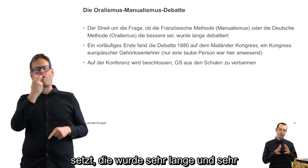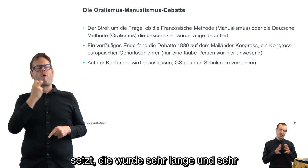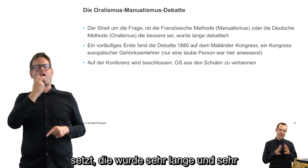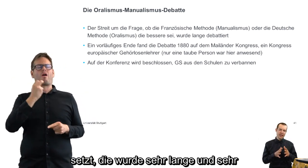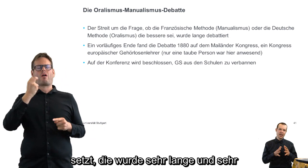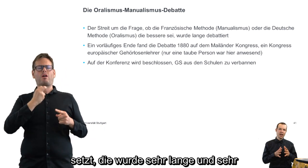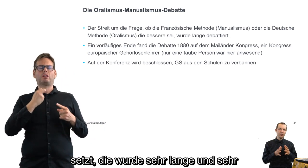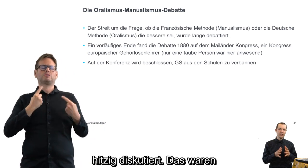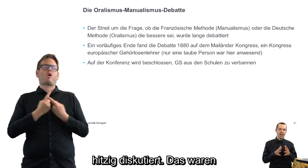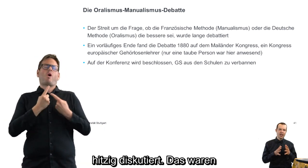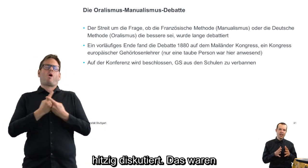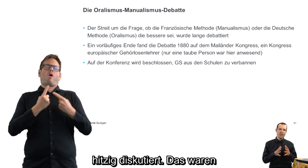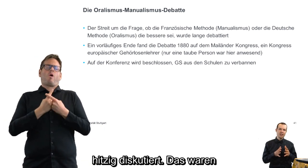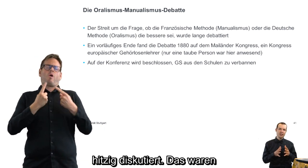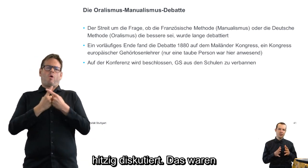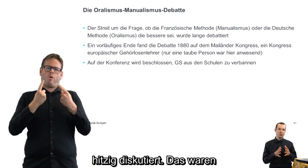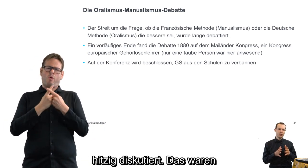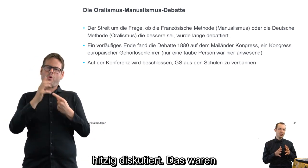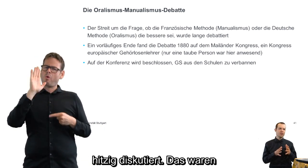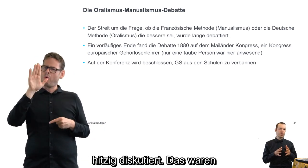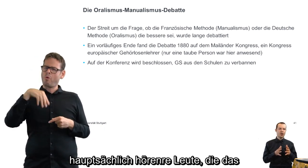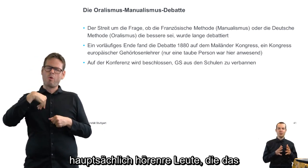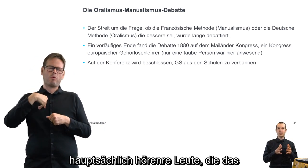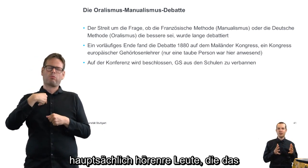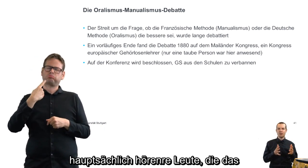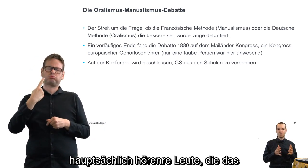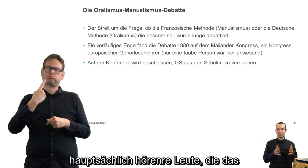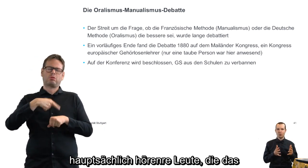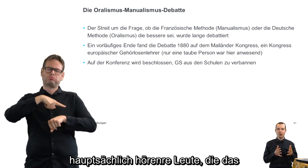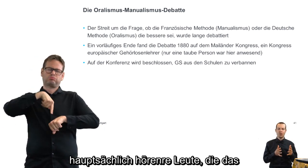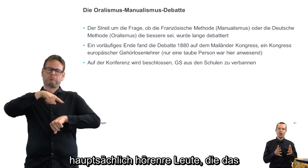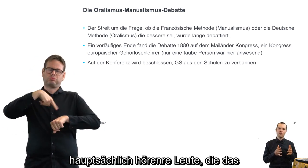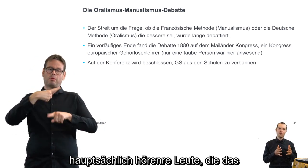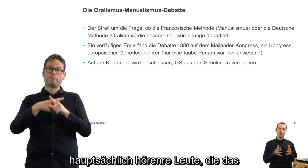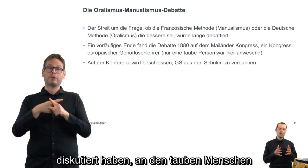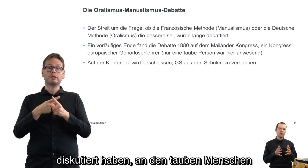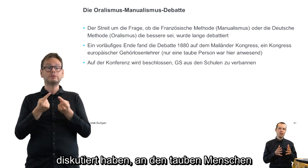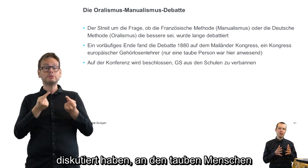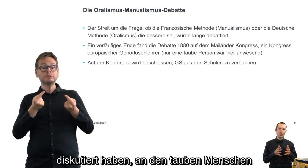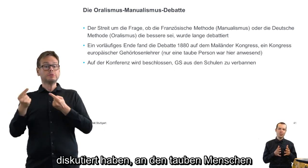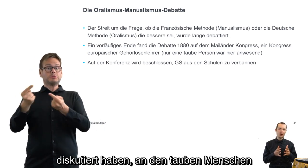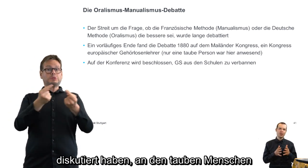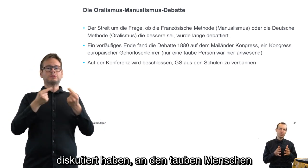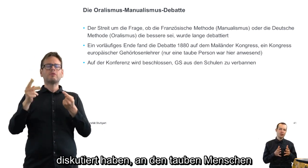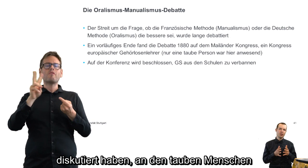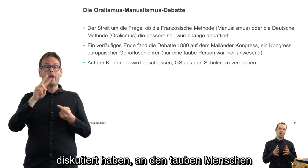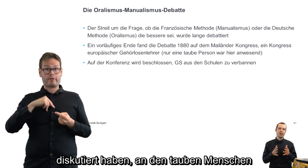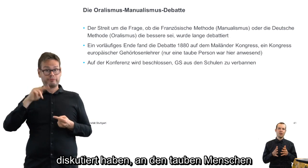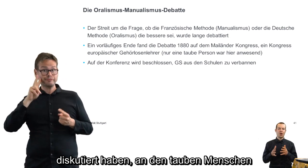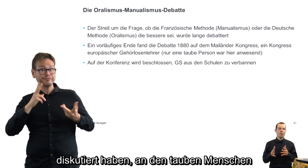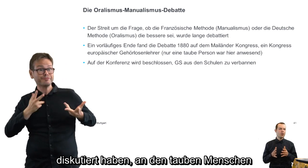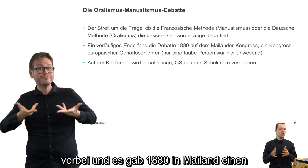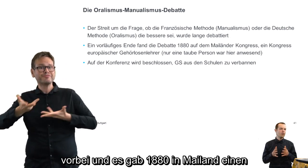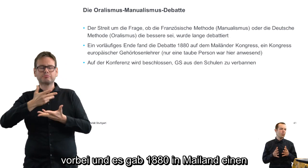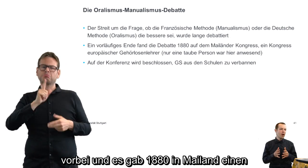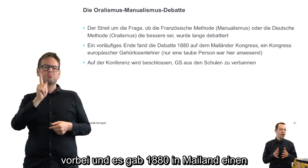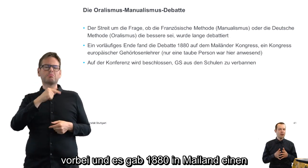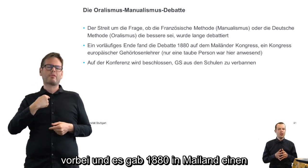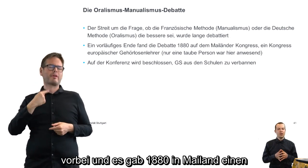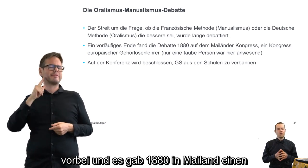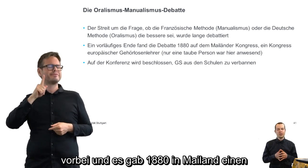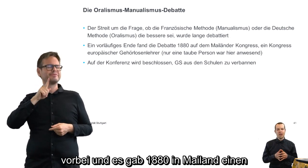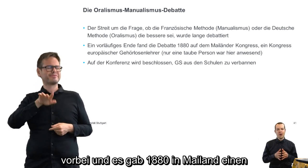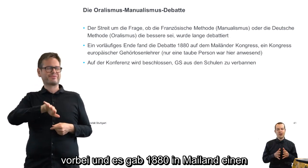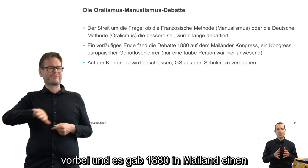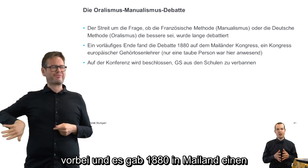die wurde sehr lange und sehr hitzig diskutiert. Das waren hauptsächlich hörende Leute, die das diskutiert haben, an den tauben Menschen vorbei.